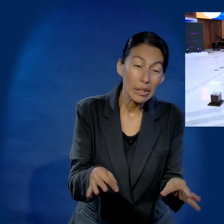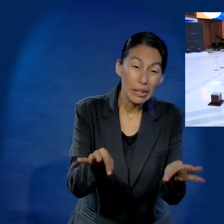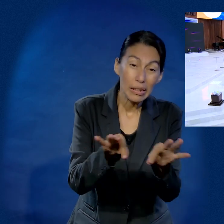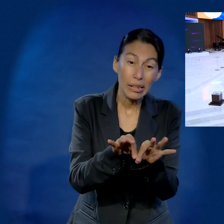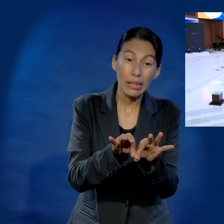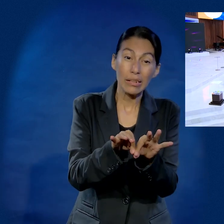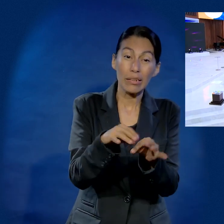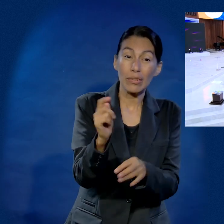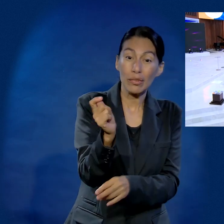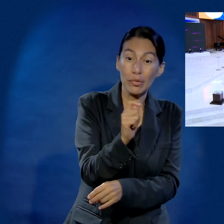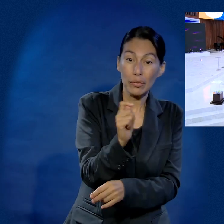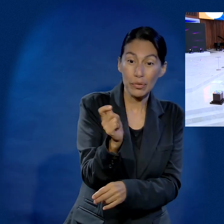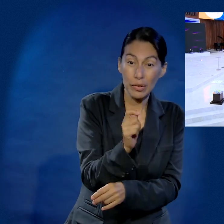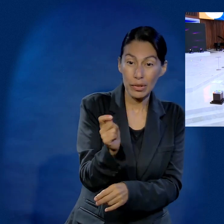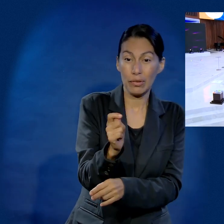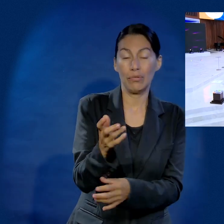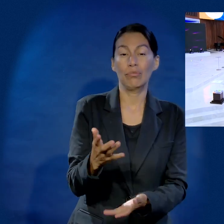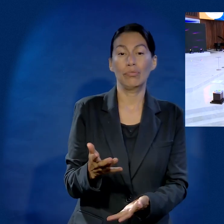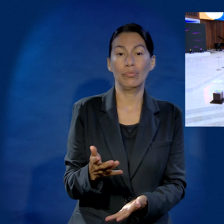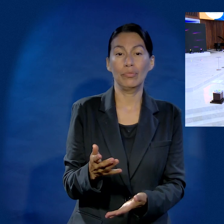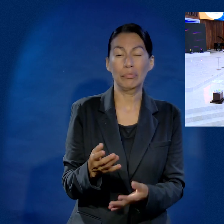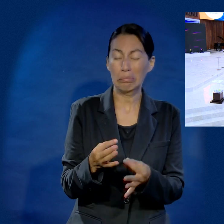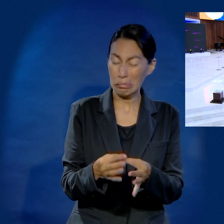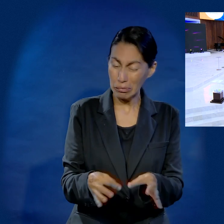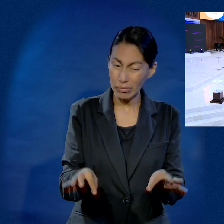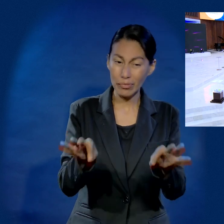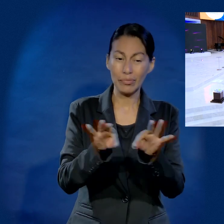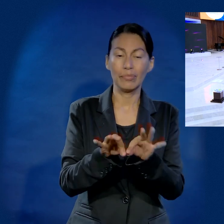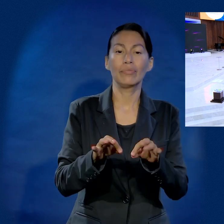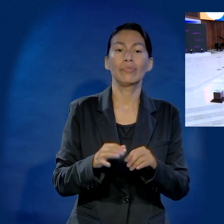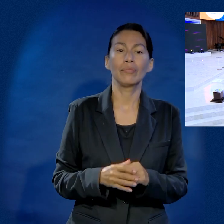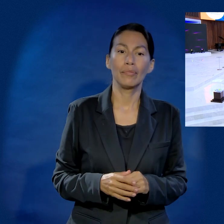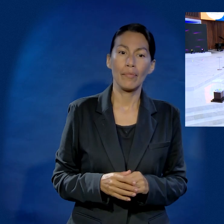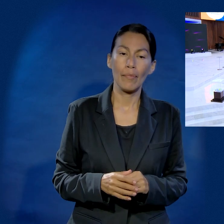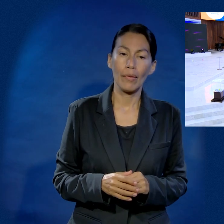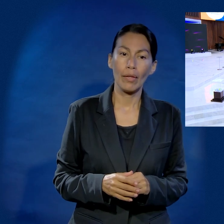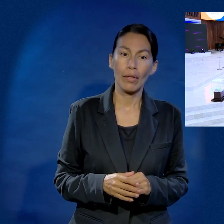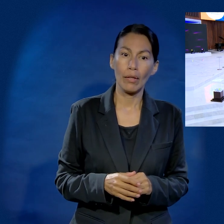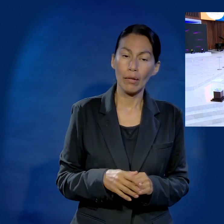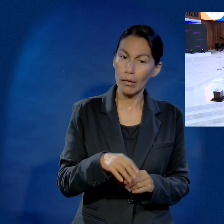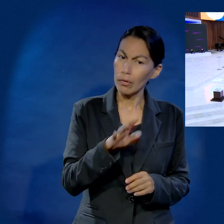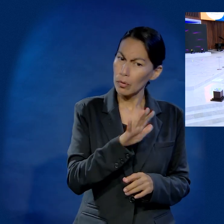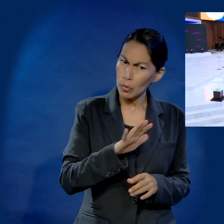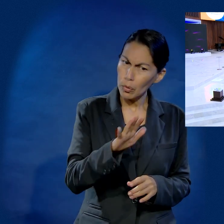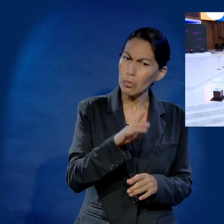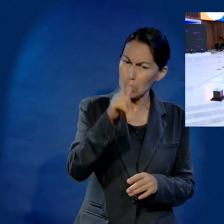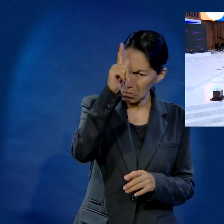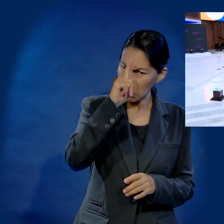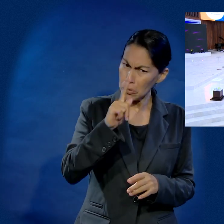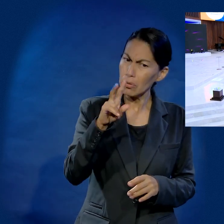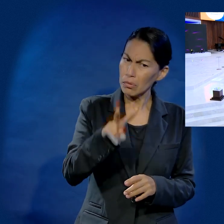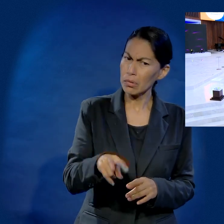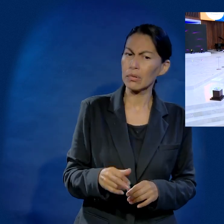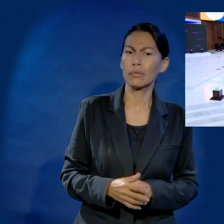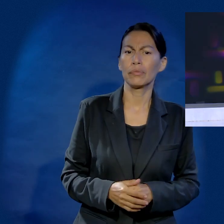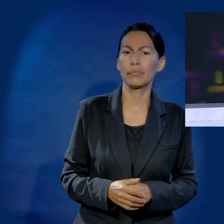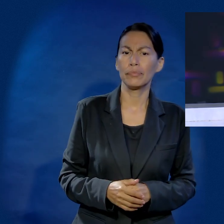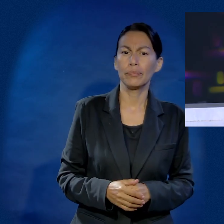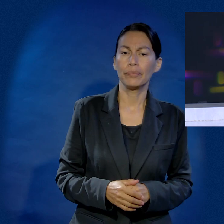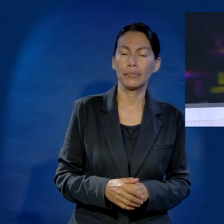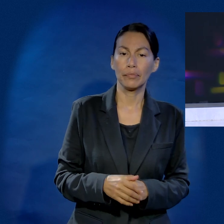noviazgo y de relaciones para mí nunca es una pérdida de tiempo, porque es un asunto trascendental y netamente